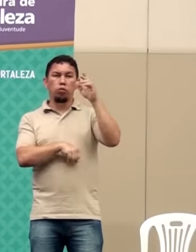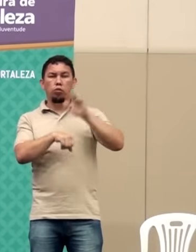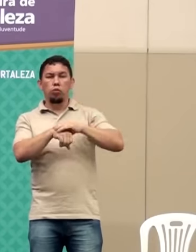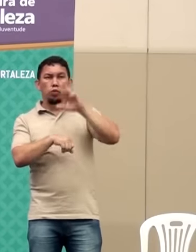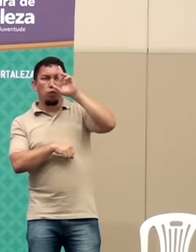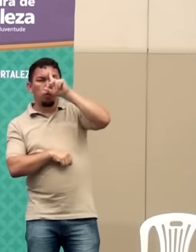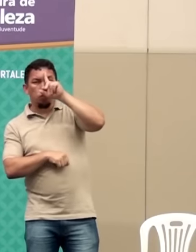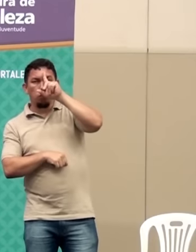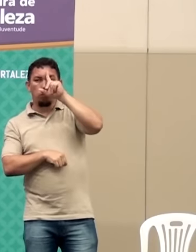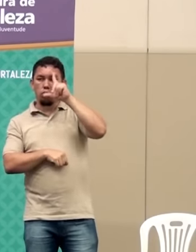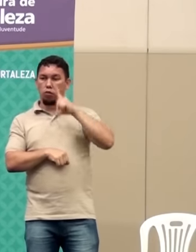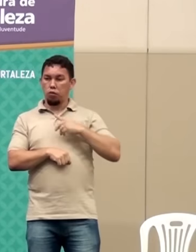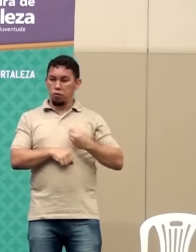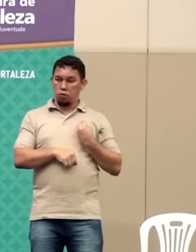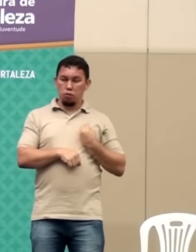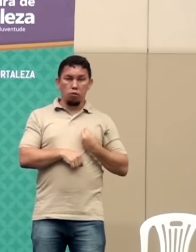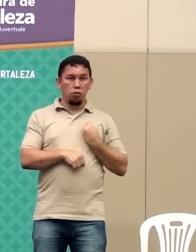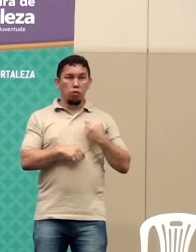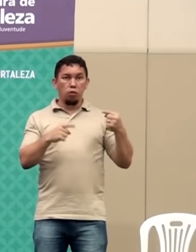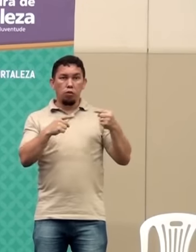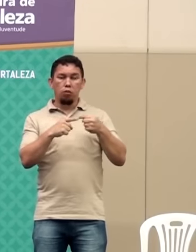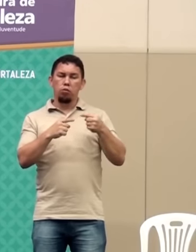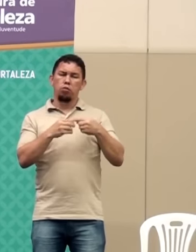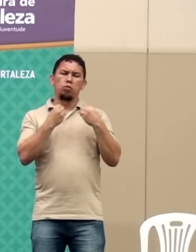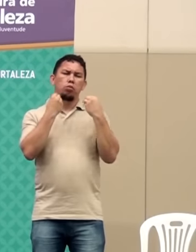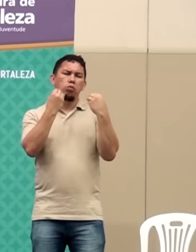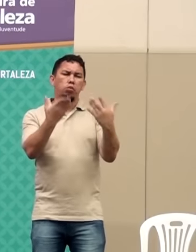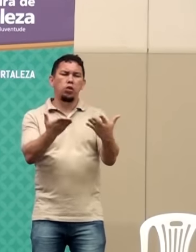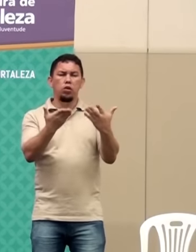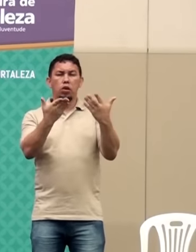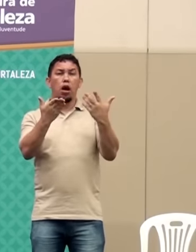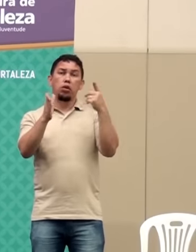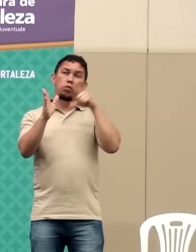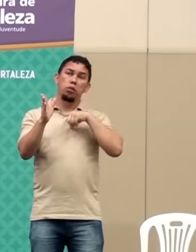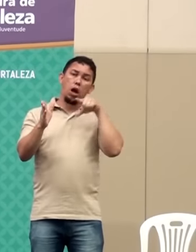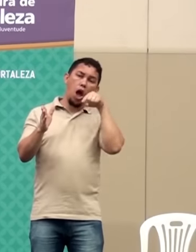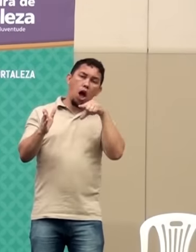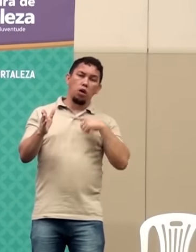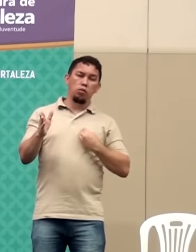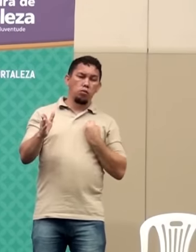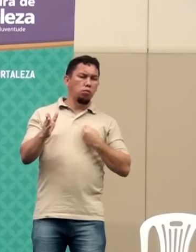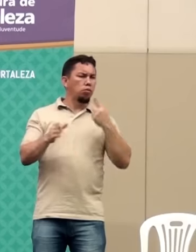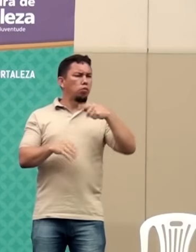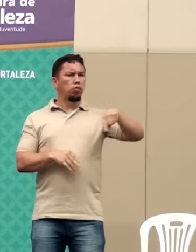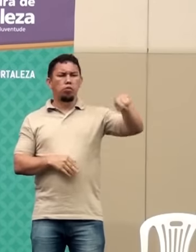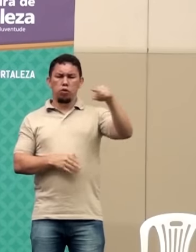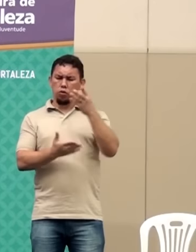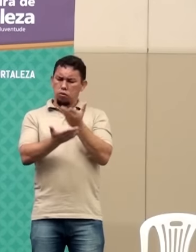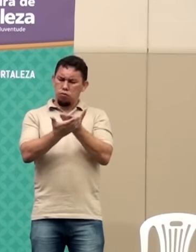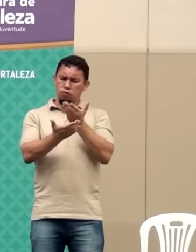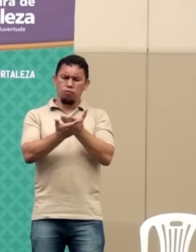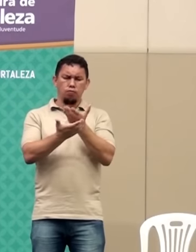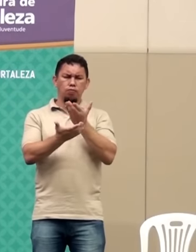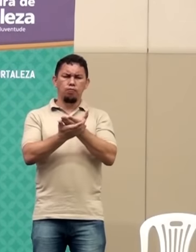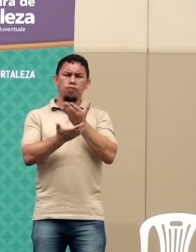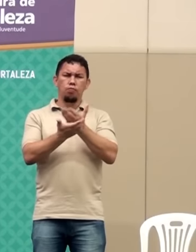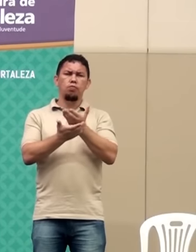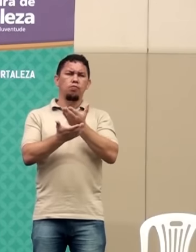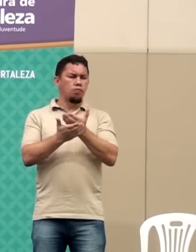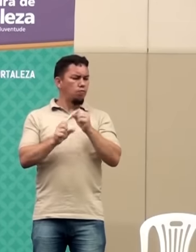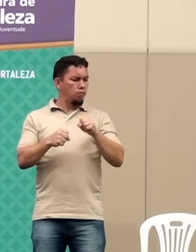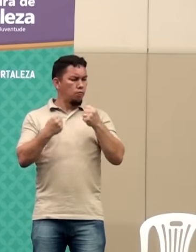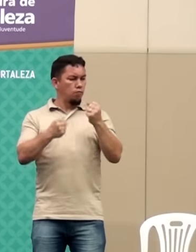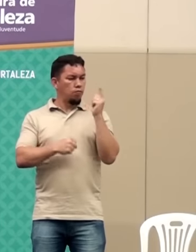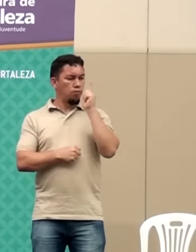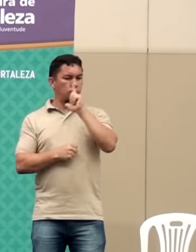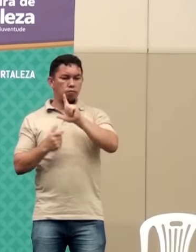errou, tem os comentários das questões disponíveis para vocês, tá? Então, vamos em frente, gente, vamos estudando, vamos se dedicando,